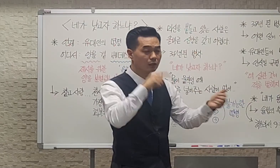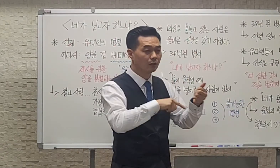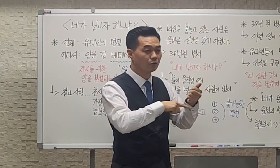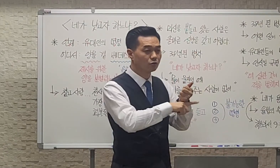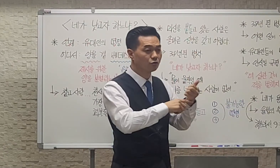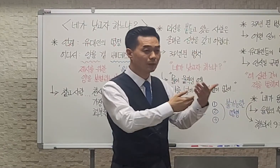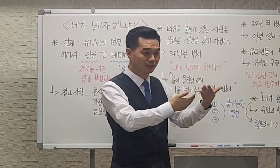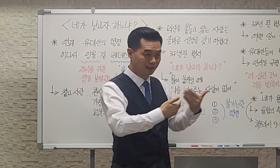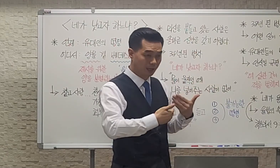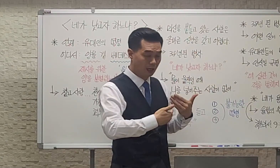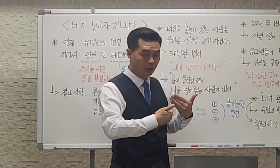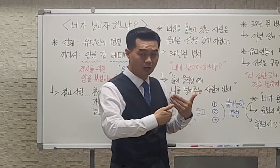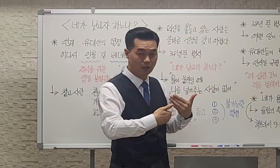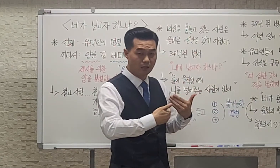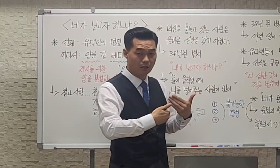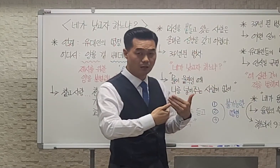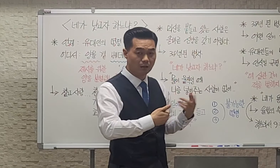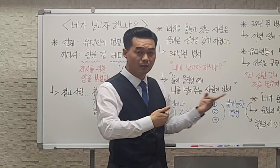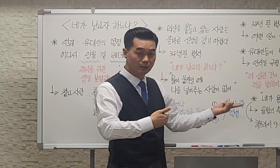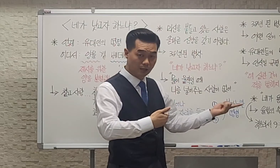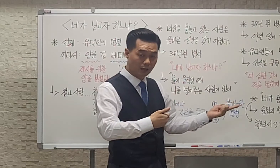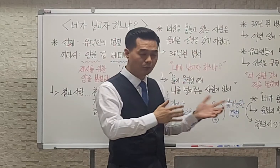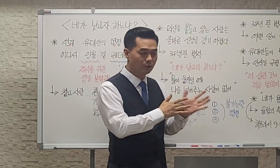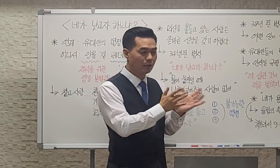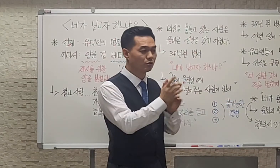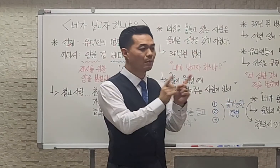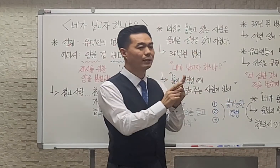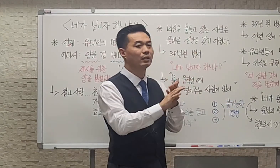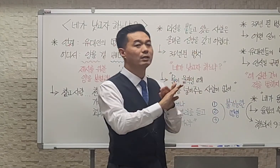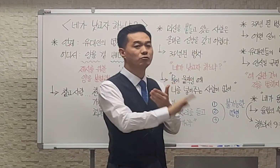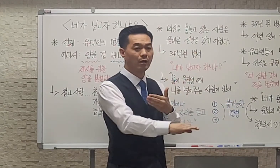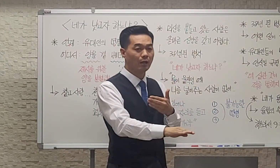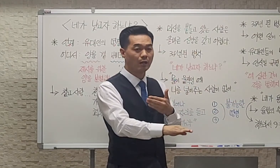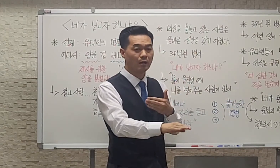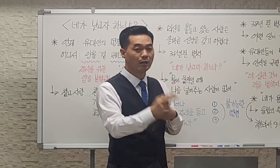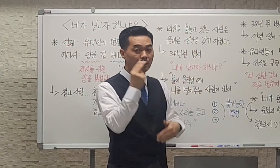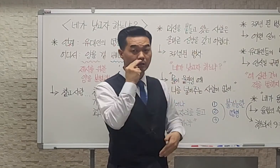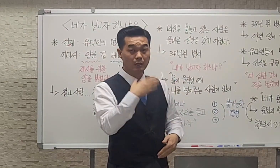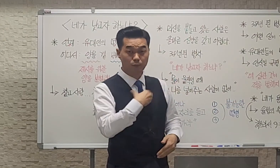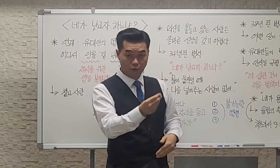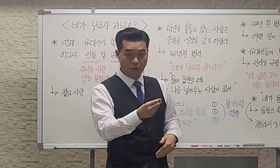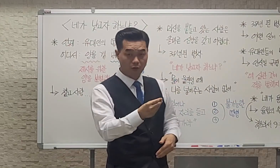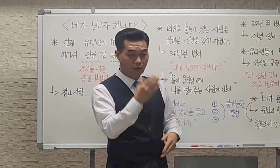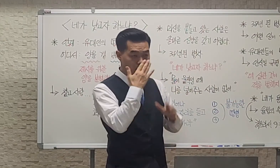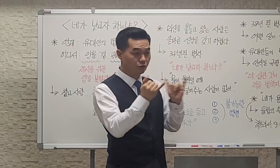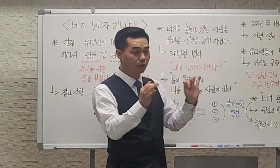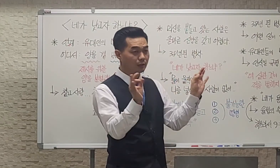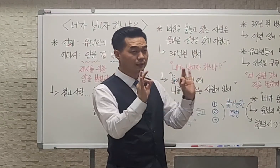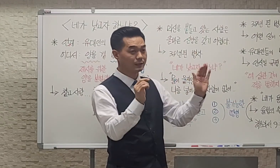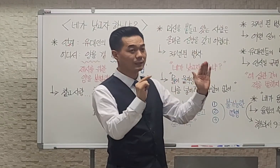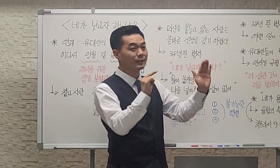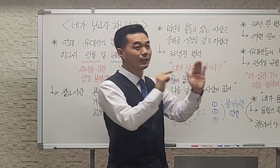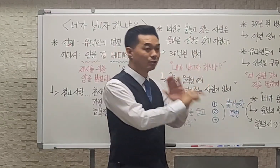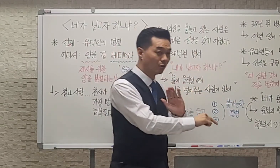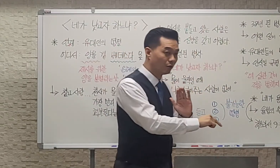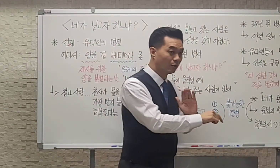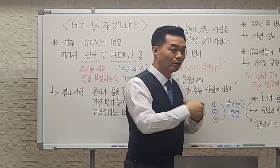대해서 추궁을 받으니까 이 사람이 예수님을 만난 이후에 일부러 유대인들 다시 찾아가서